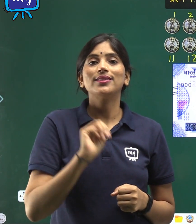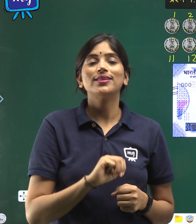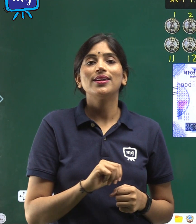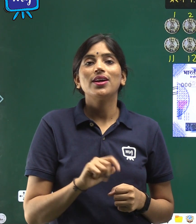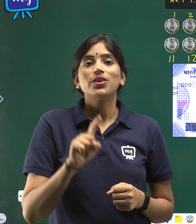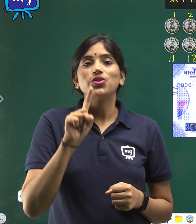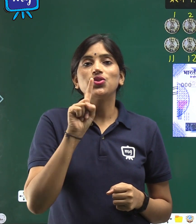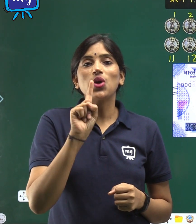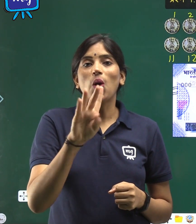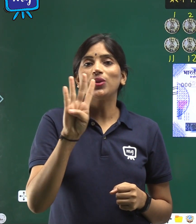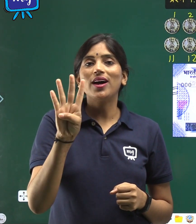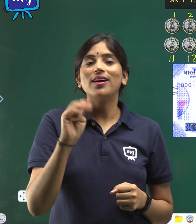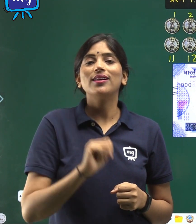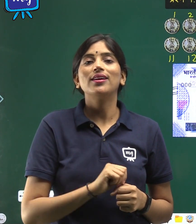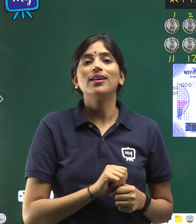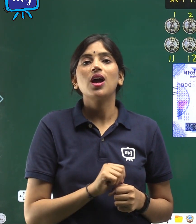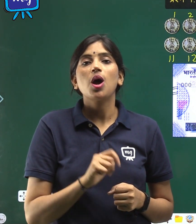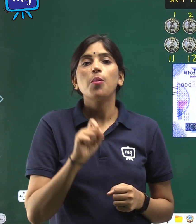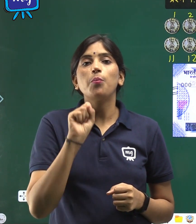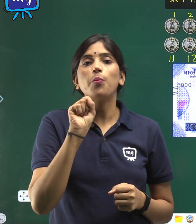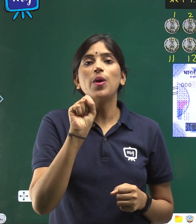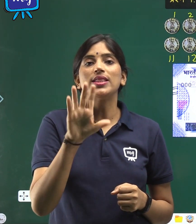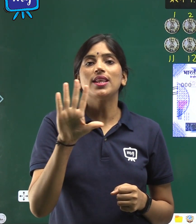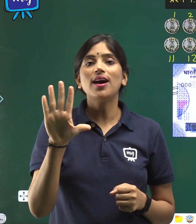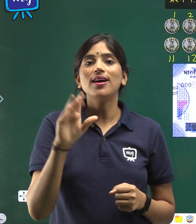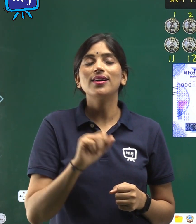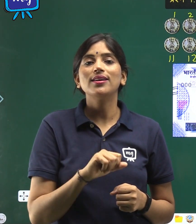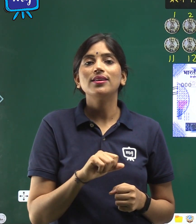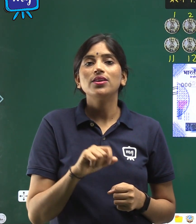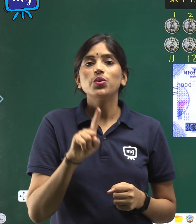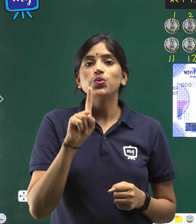13, 14,